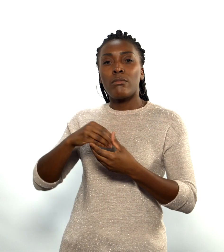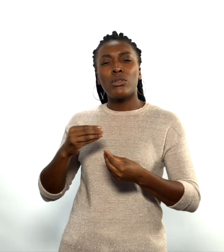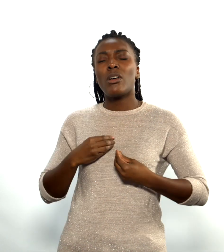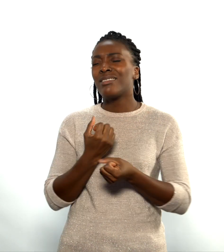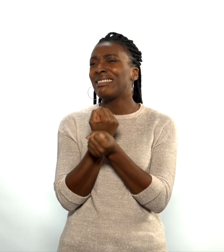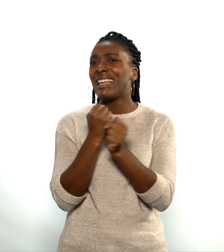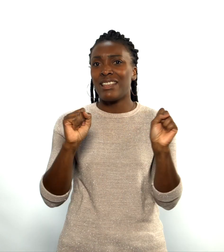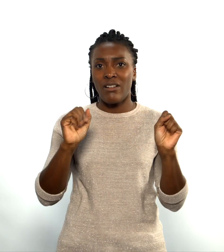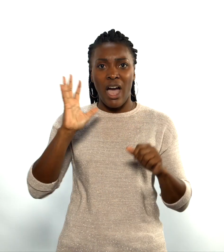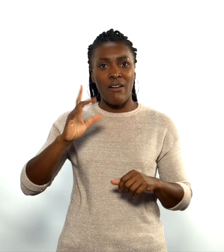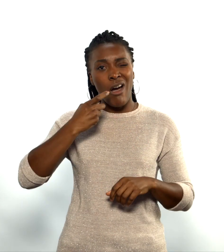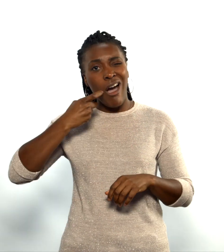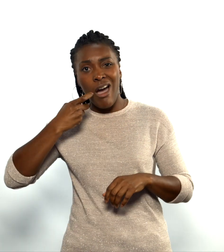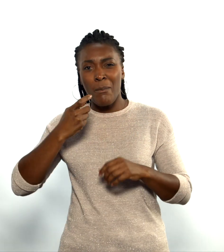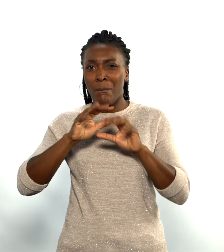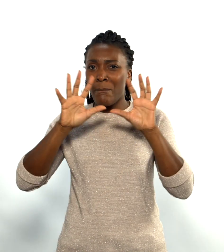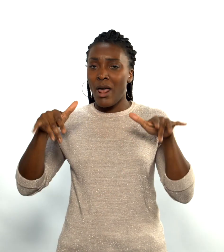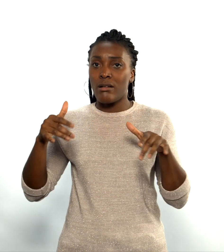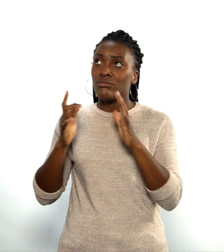me délivrer de toutes mes addictions.